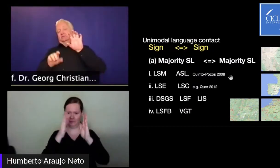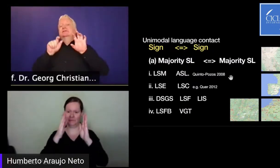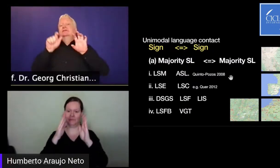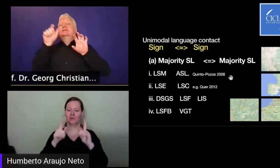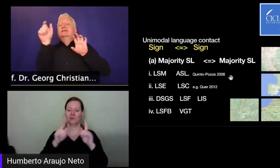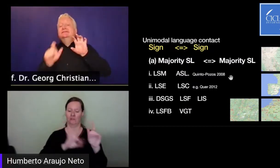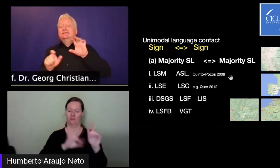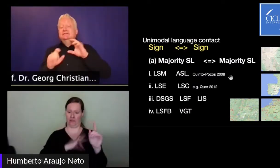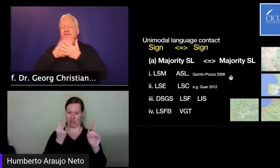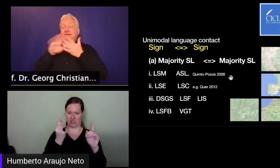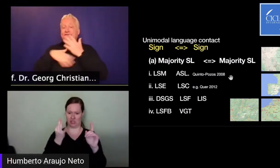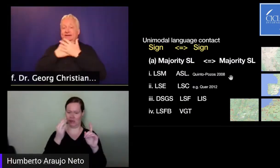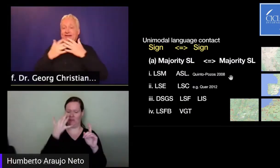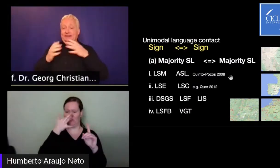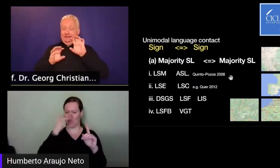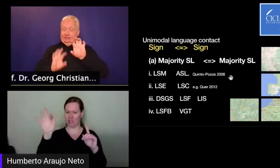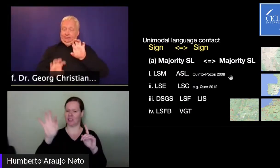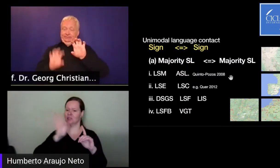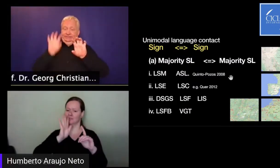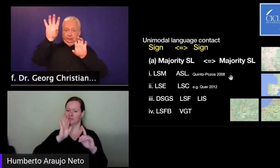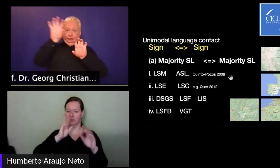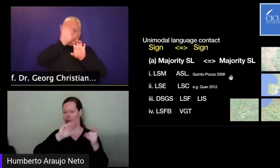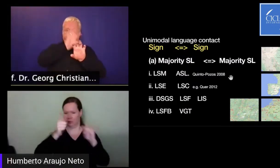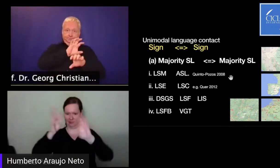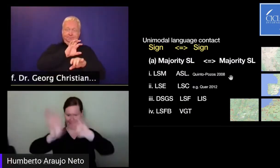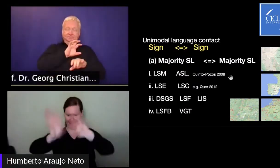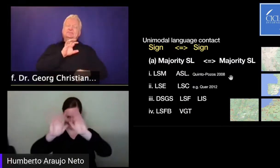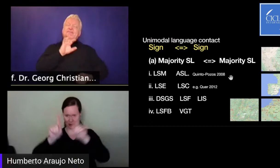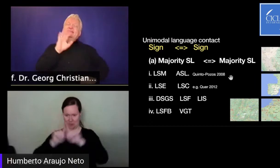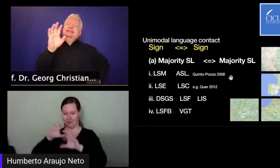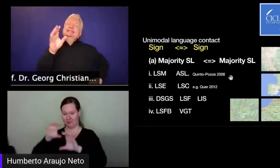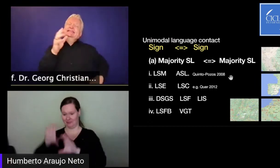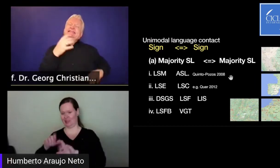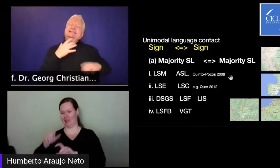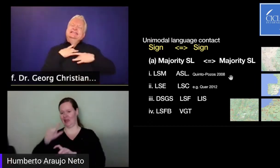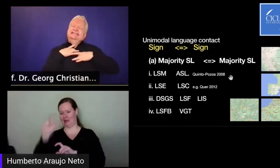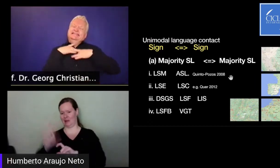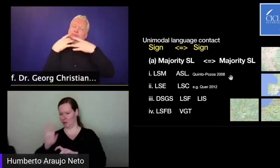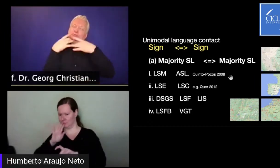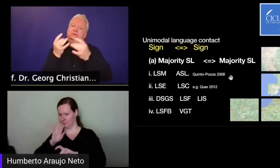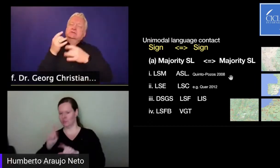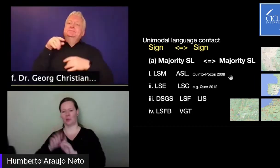a língua de sinais da Alemanha, a língua de sinais.